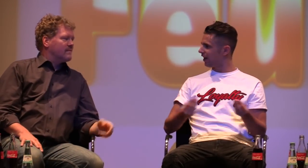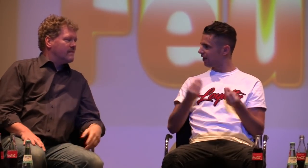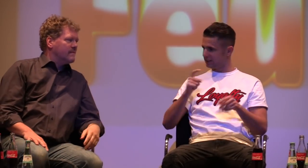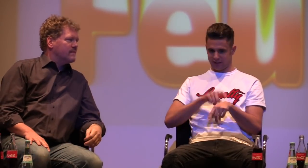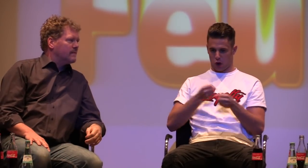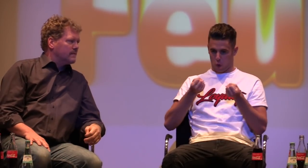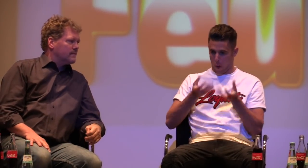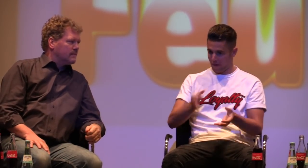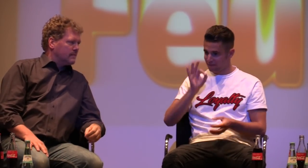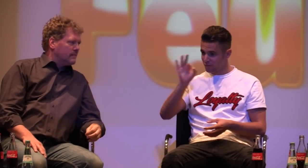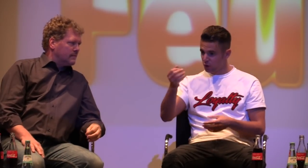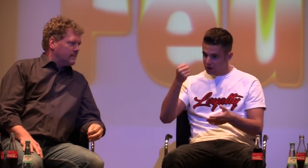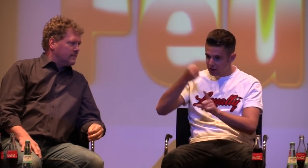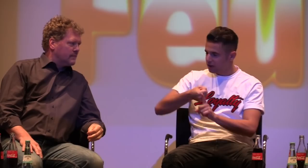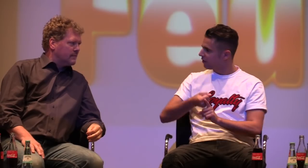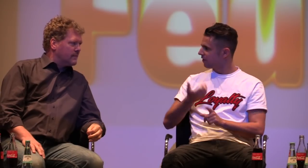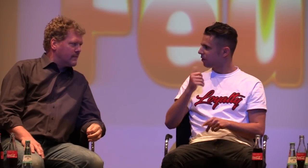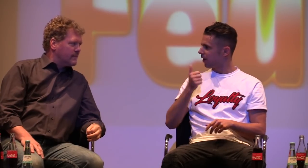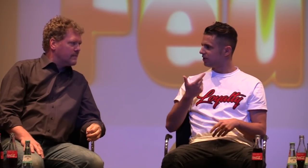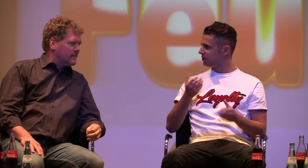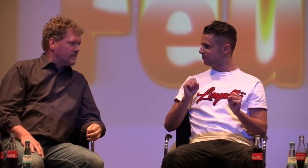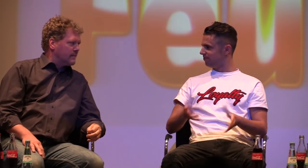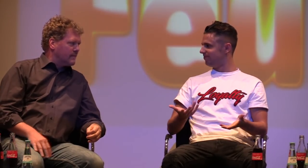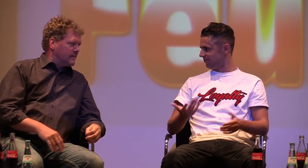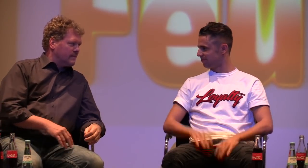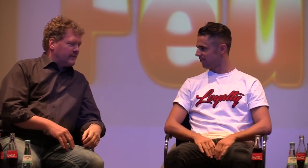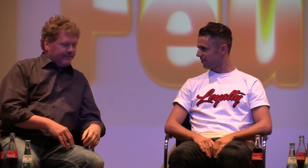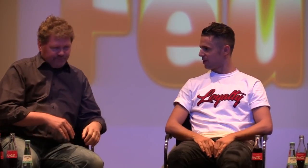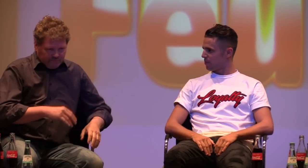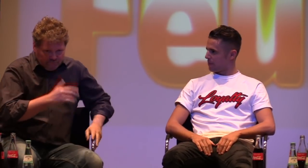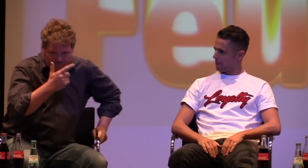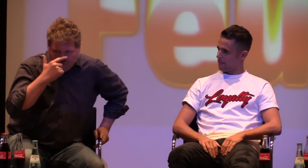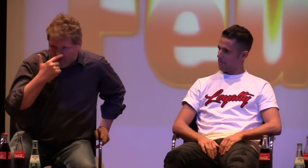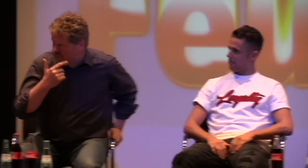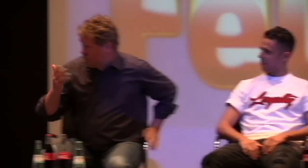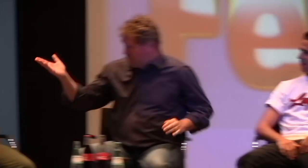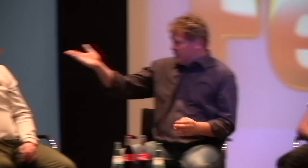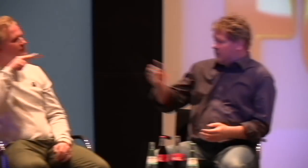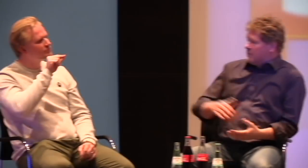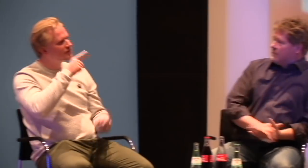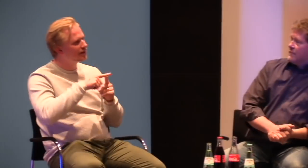Ich glaube, in dem Zeitraum ist eben Sport oder, ich sag ja schon, PlayStation und so, einfach viel wichtiger, als sich einzusetzen.